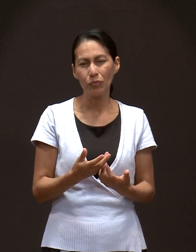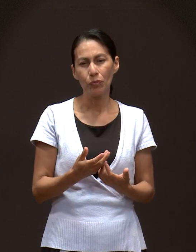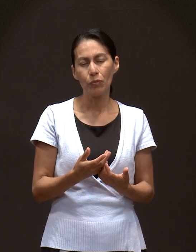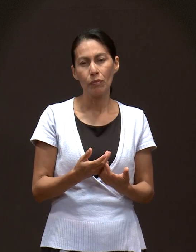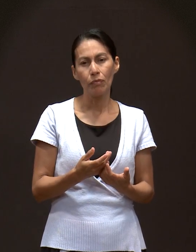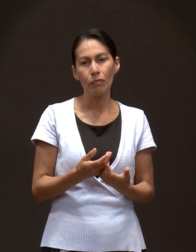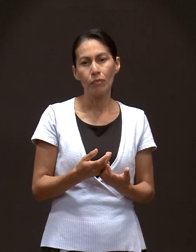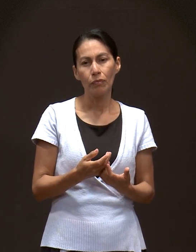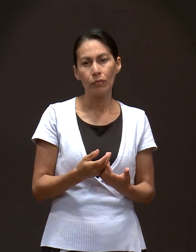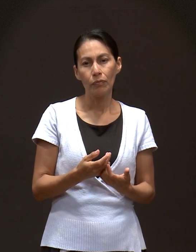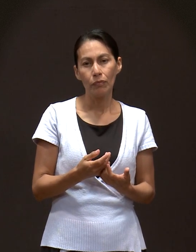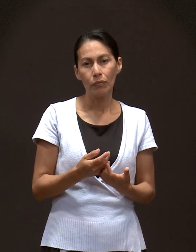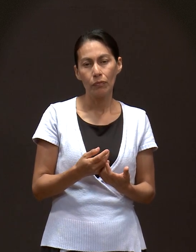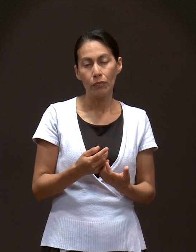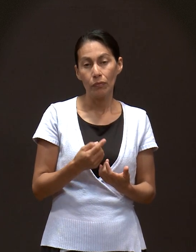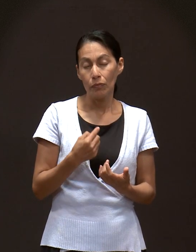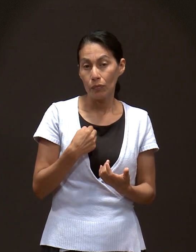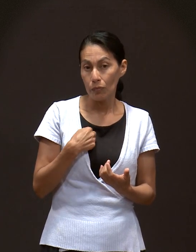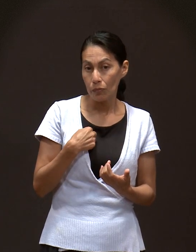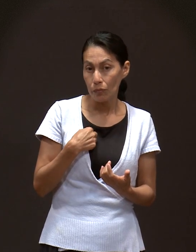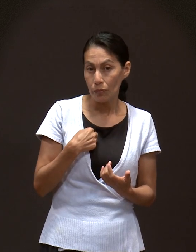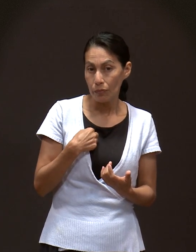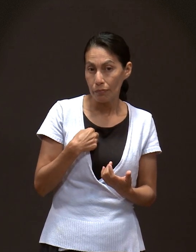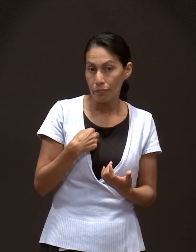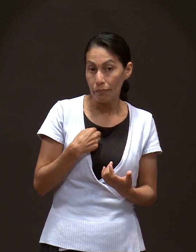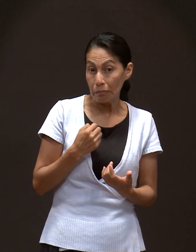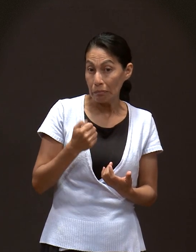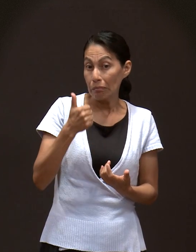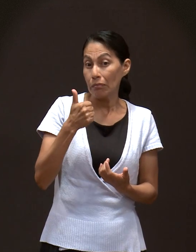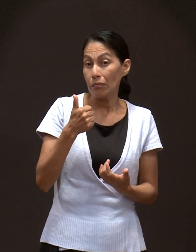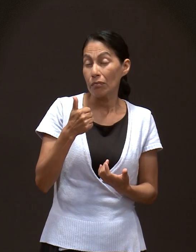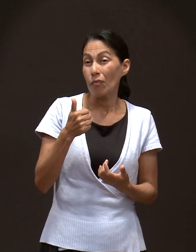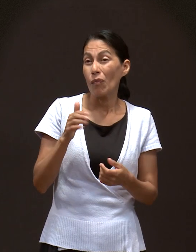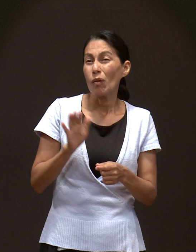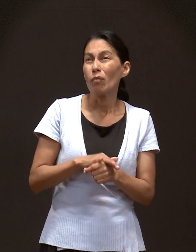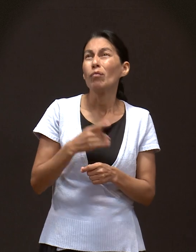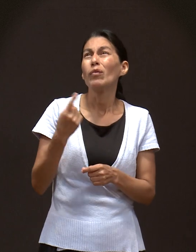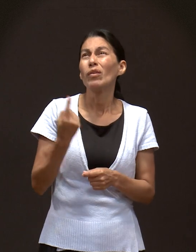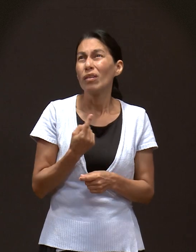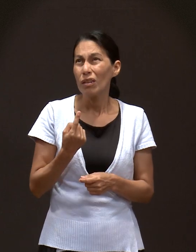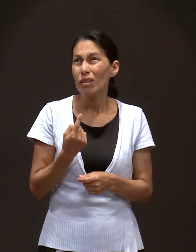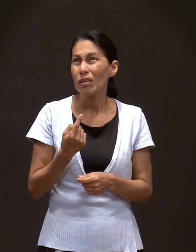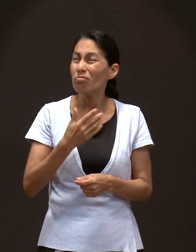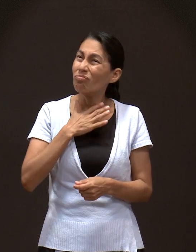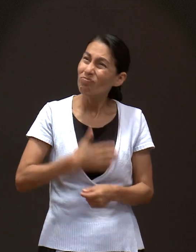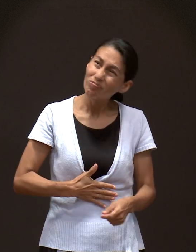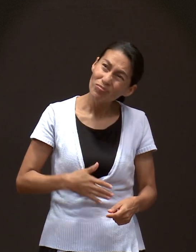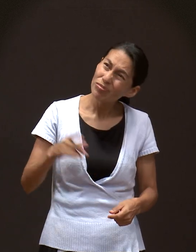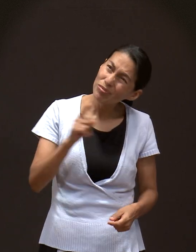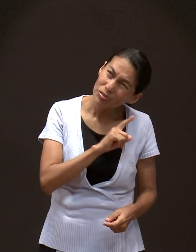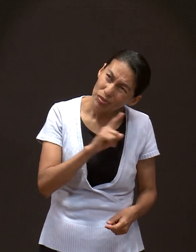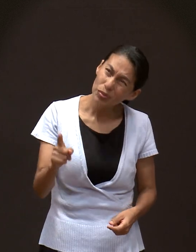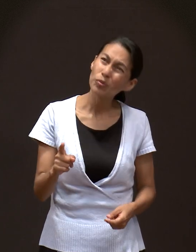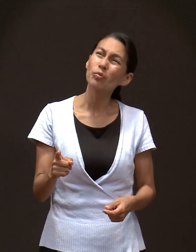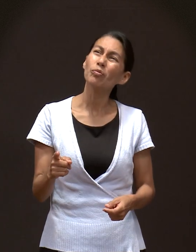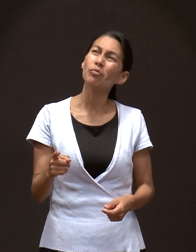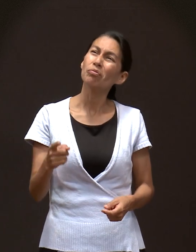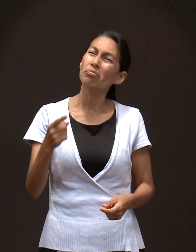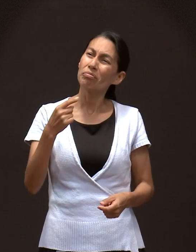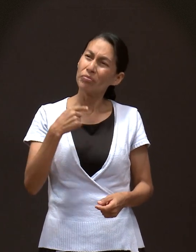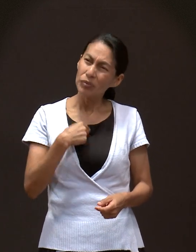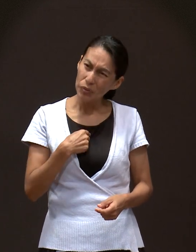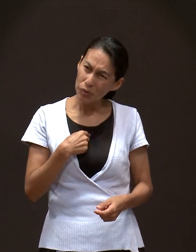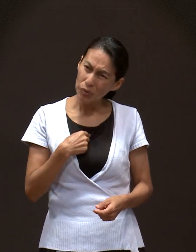al inicio. Y mi primera impresión o mi primera expresión fue el por qué. Y dije, no es justo.